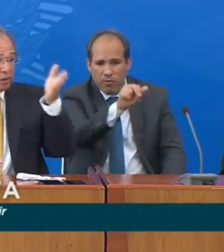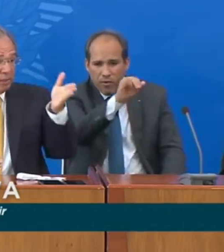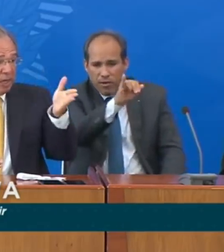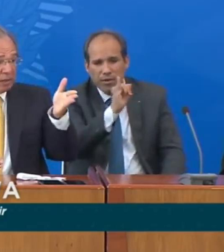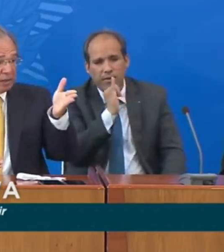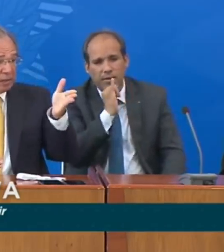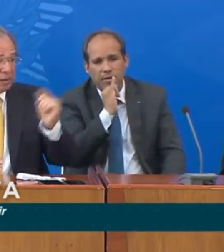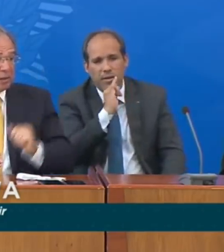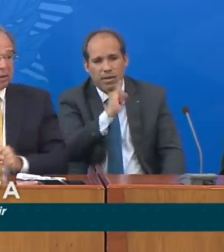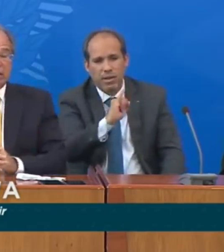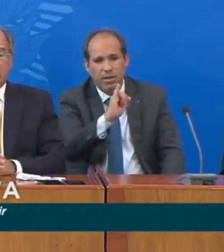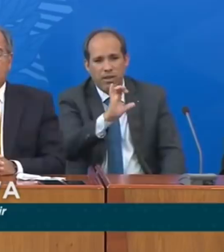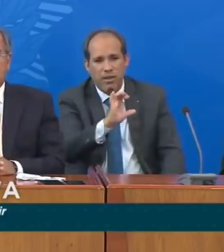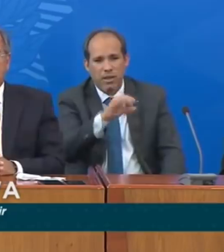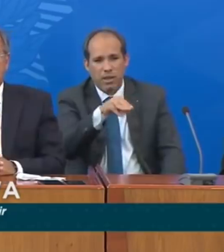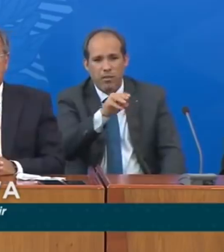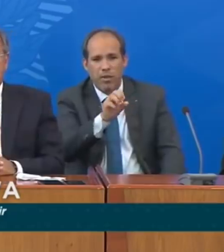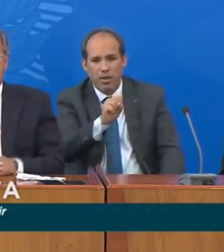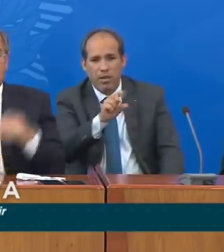o ICMS?